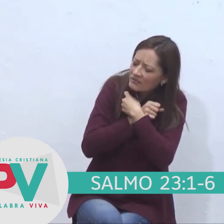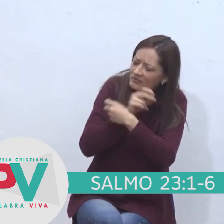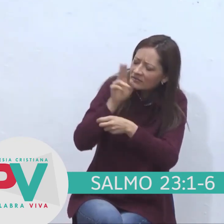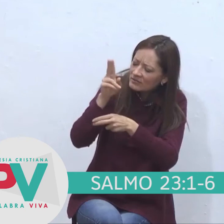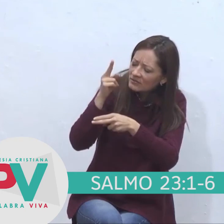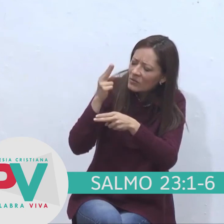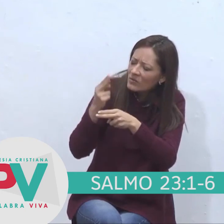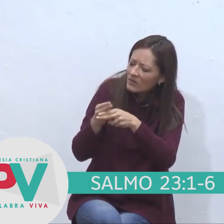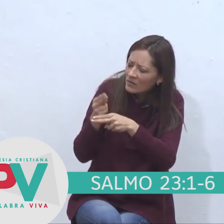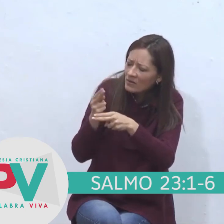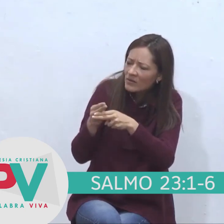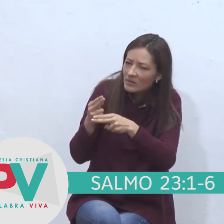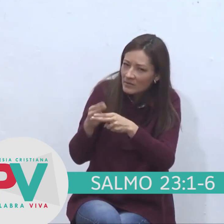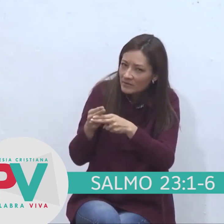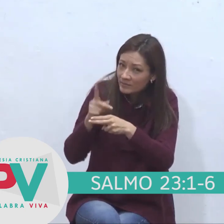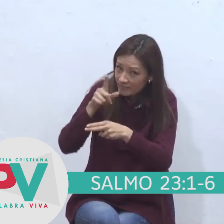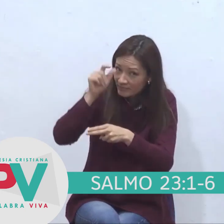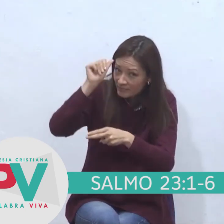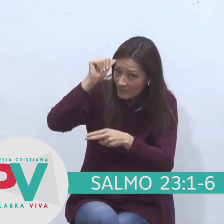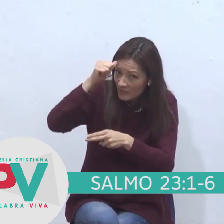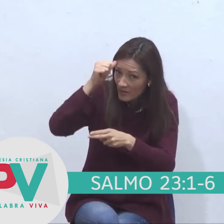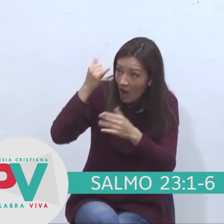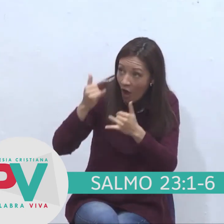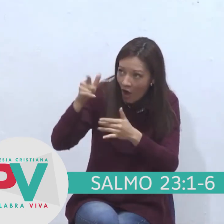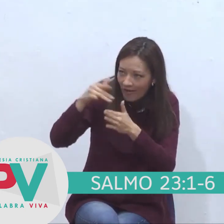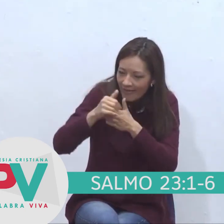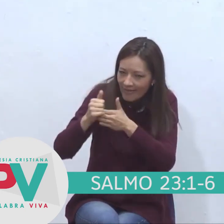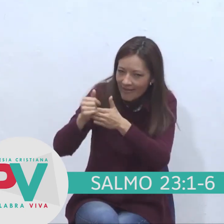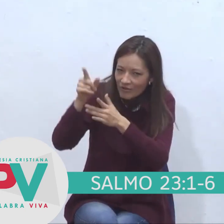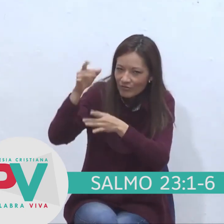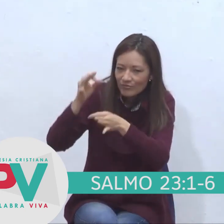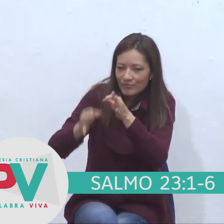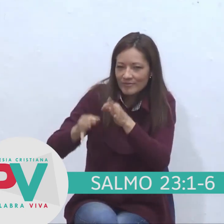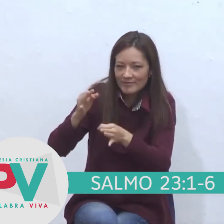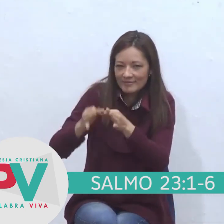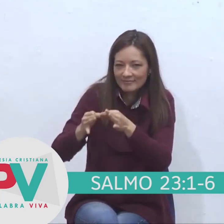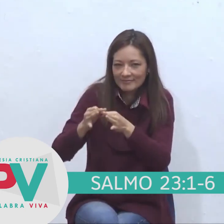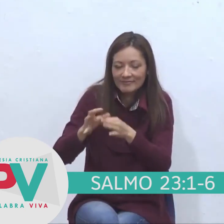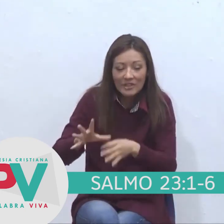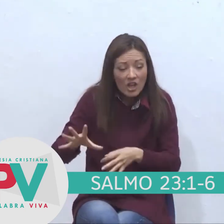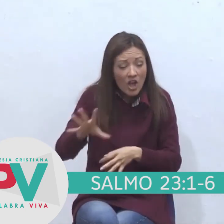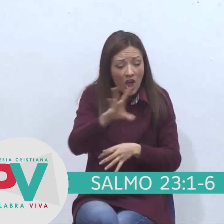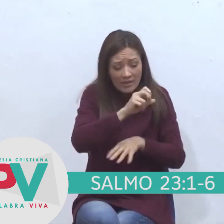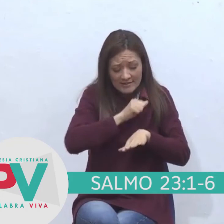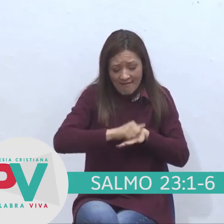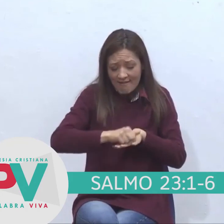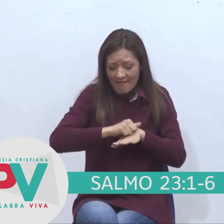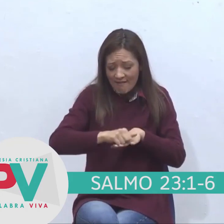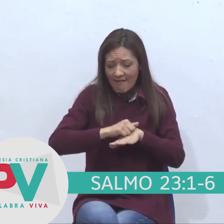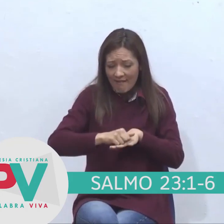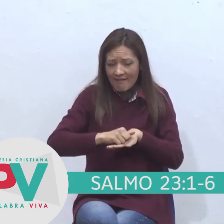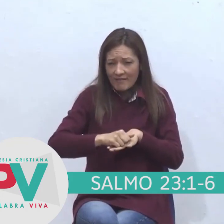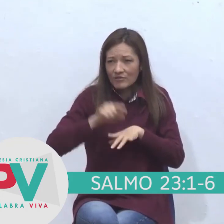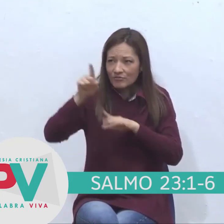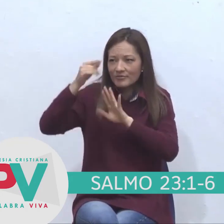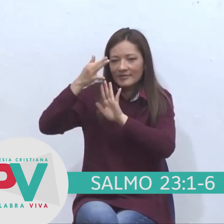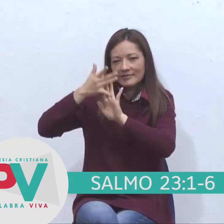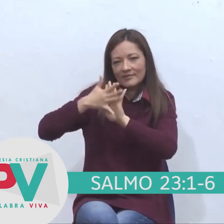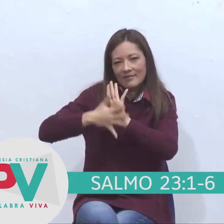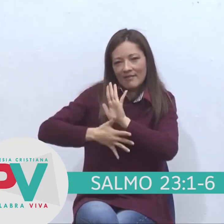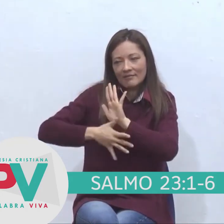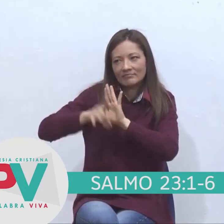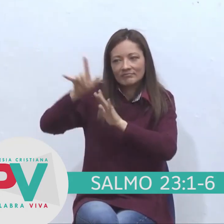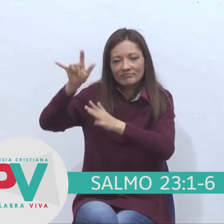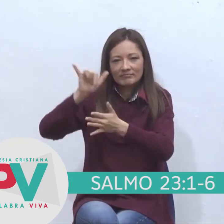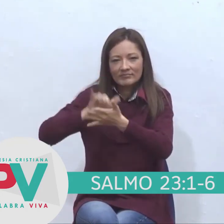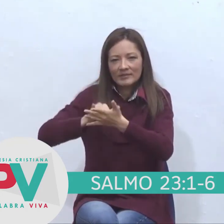estamos congregando en su nombre, hoy nos está guiando en su justicia, que todos hemos sido lavados por su sangre, por la misma